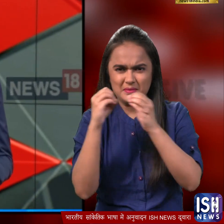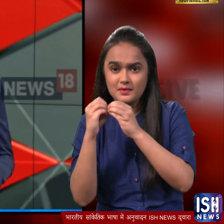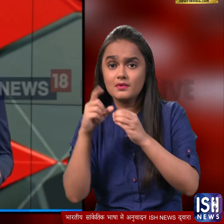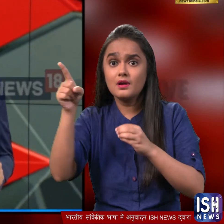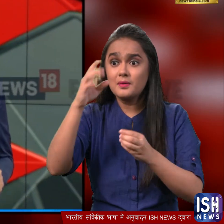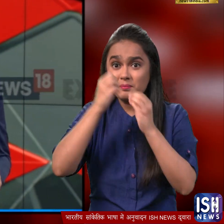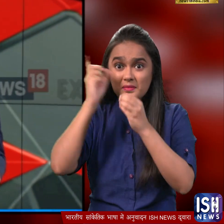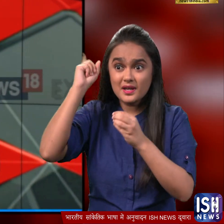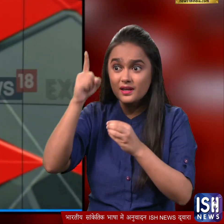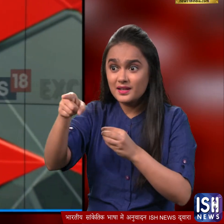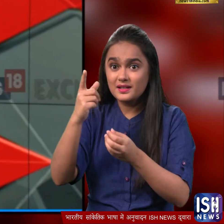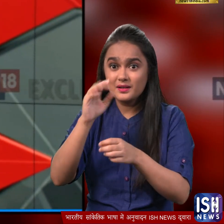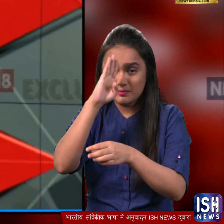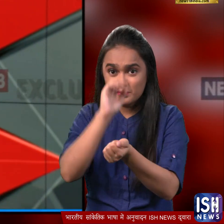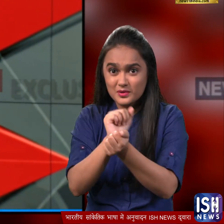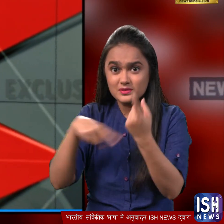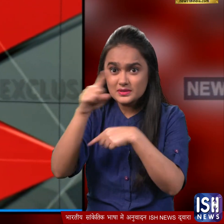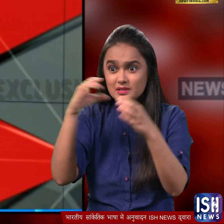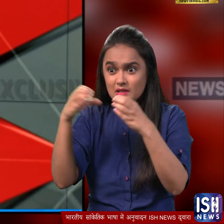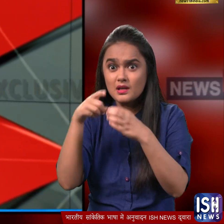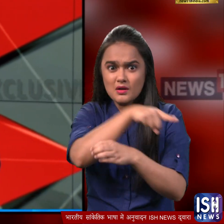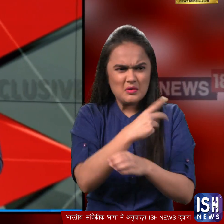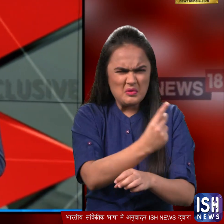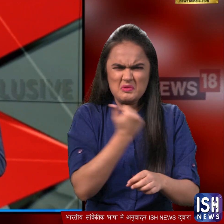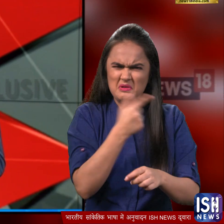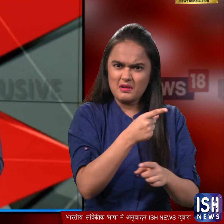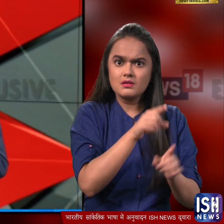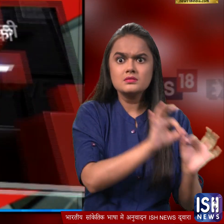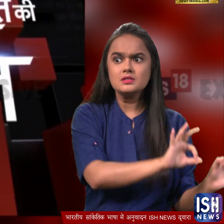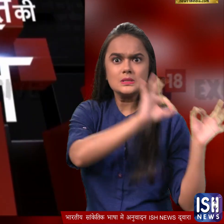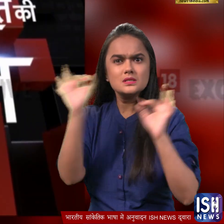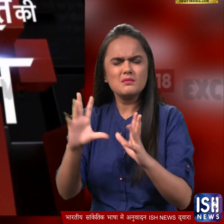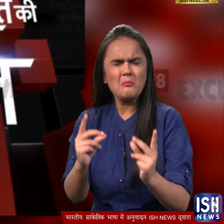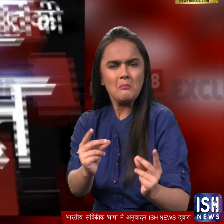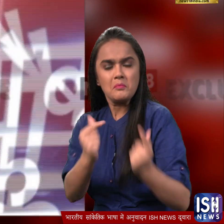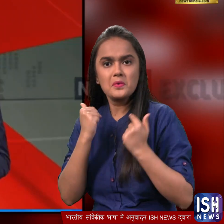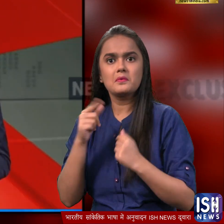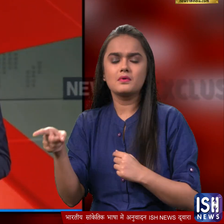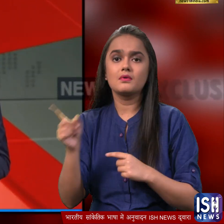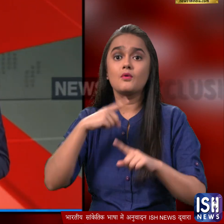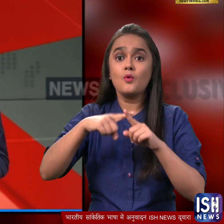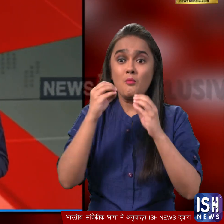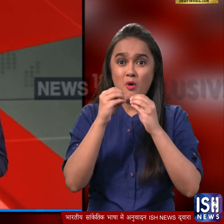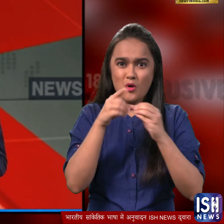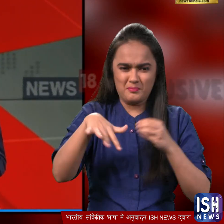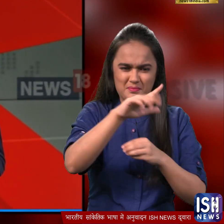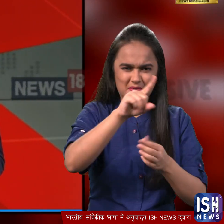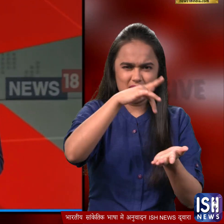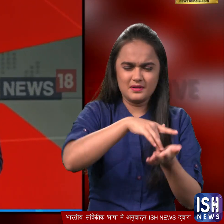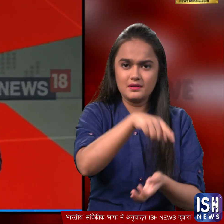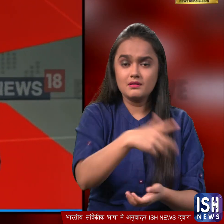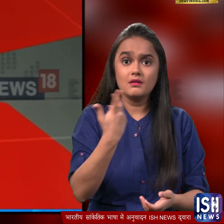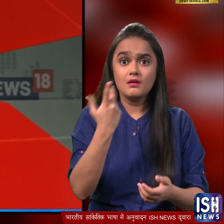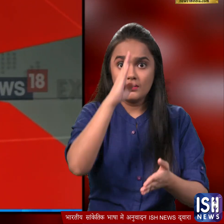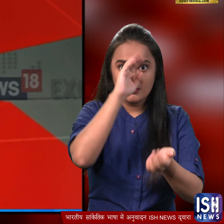और बिहार पुलिस की महिला कमांडो भी CRPF की बस्तरिया बटालियन जैसी ही तेज तरार है। मुंबई के दिंडोशी इलाके में मोबाइल